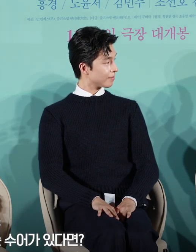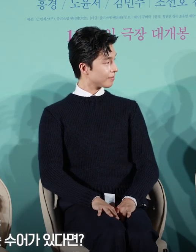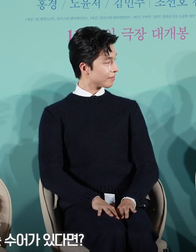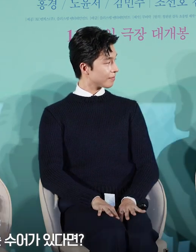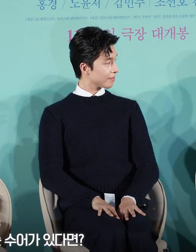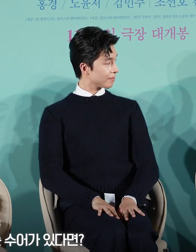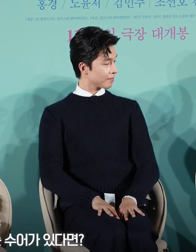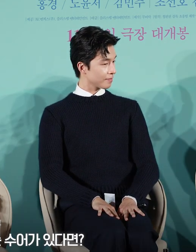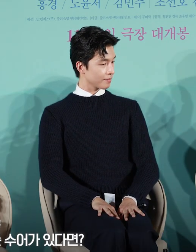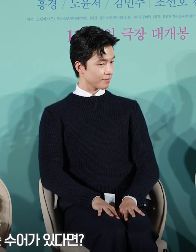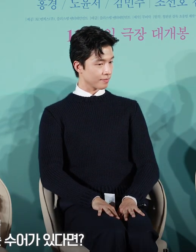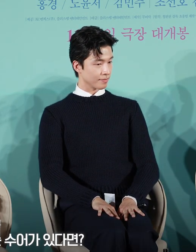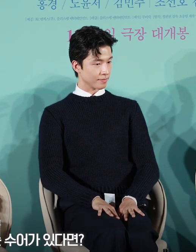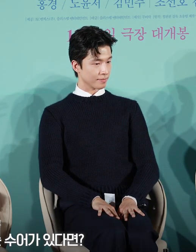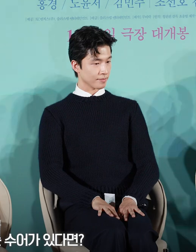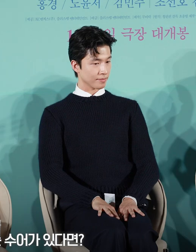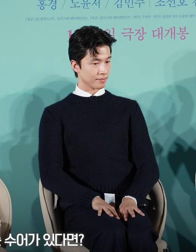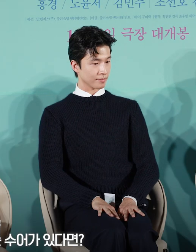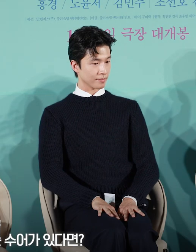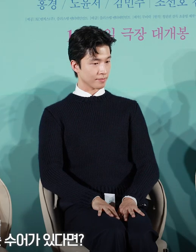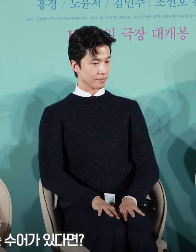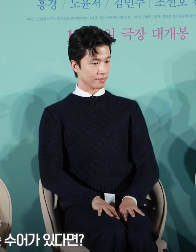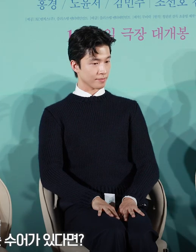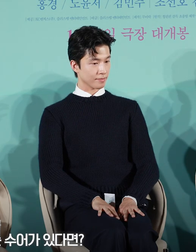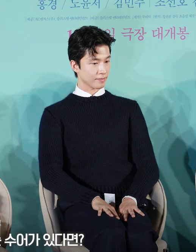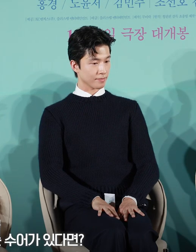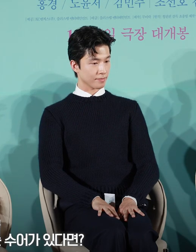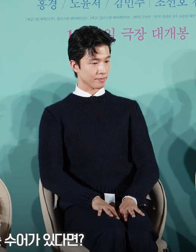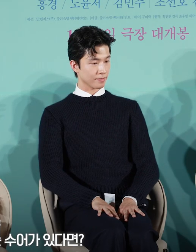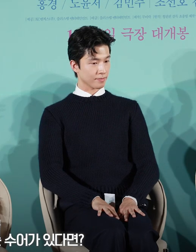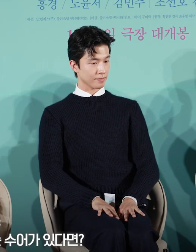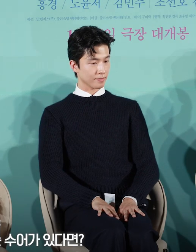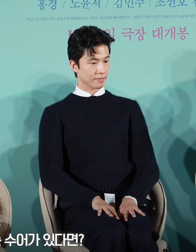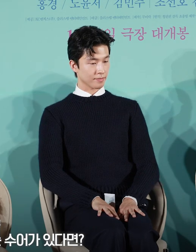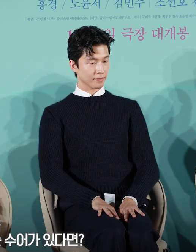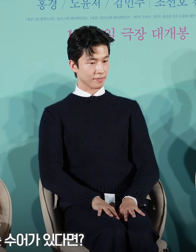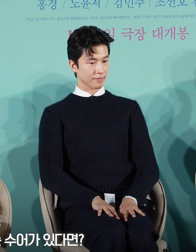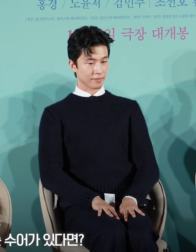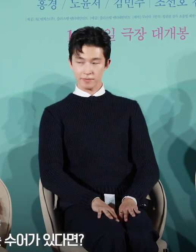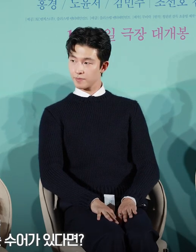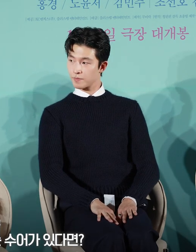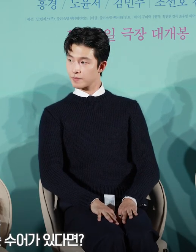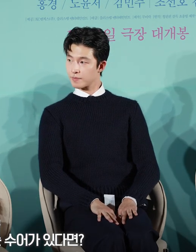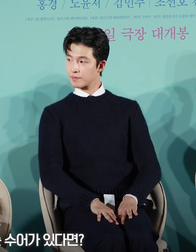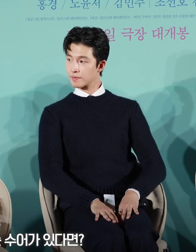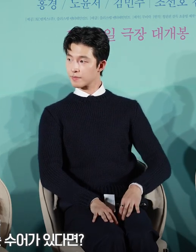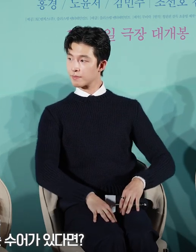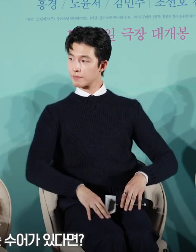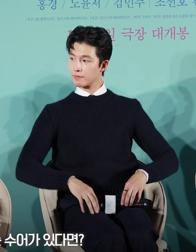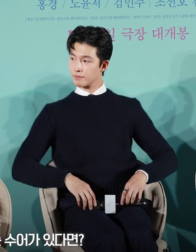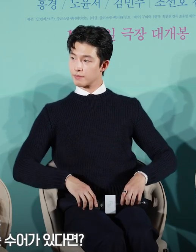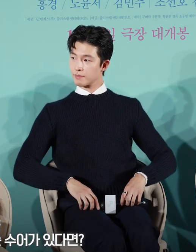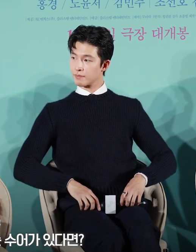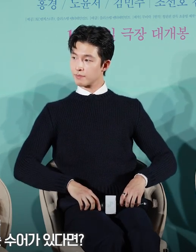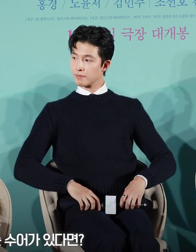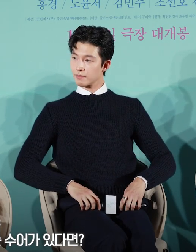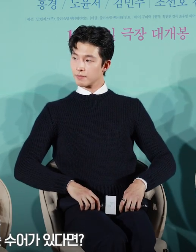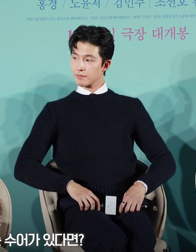네 이런 수어인데 이게 갑자기 떠올랐어요. 맞아요. 어떻게 보면 우리 가을이는 꿈과 뗄야